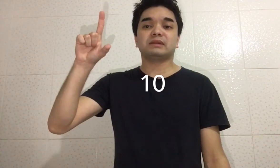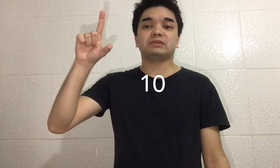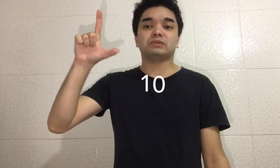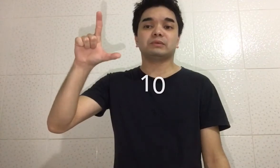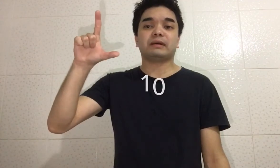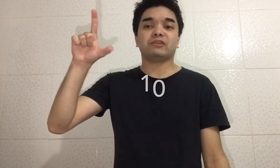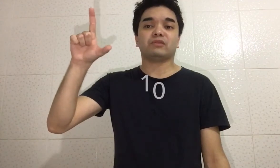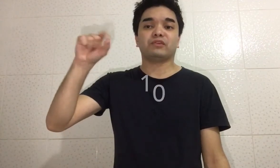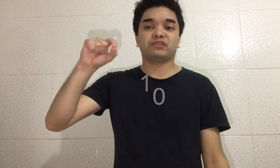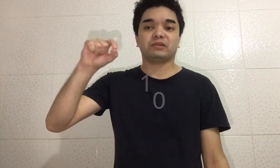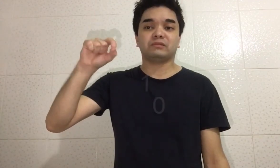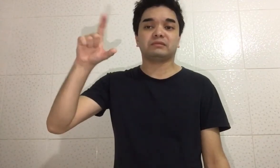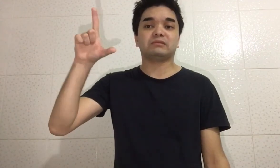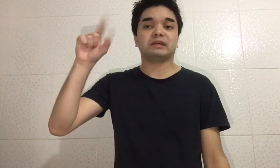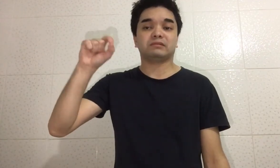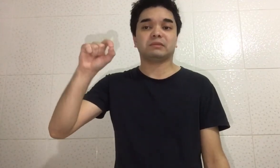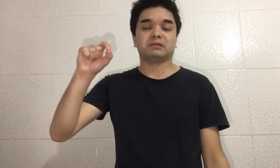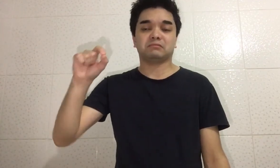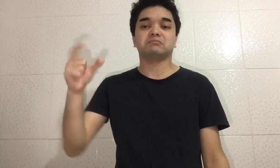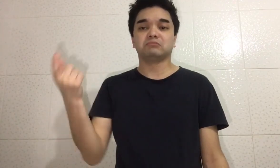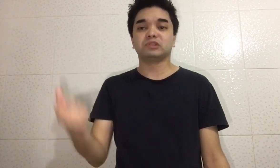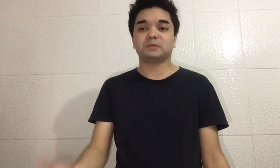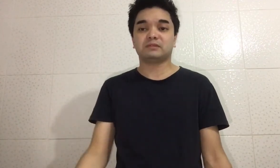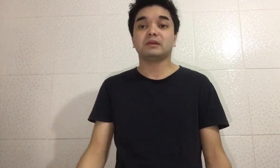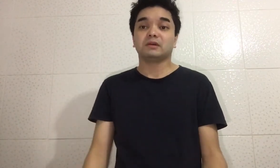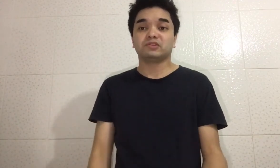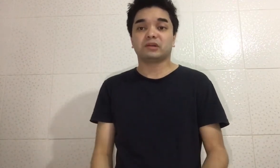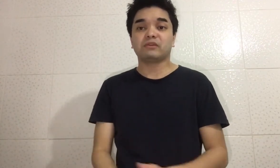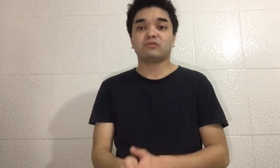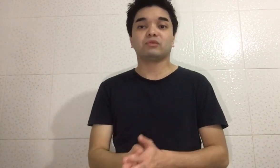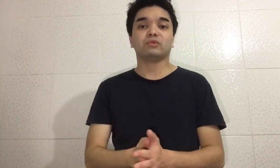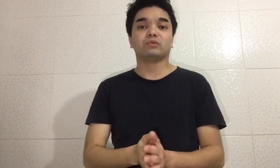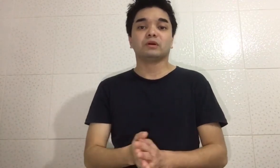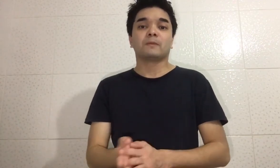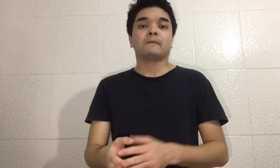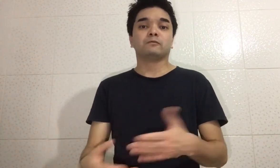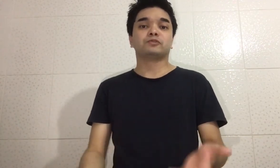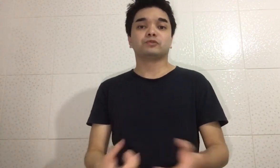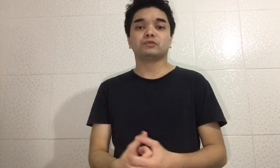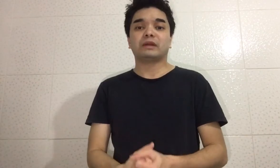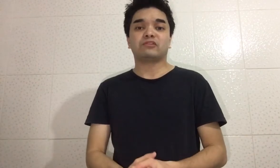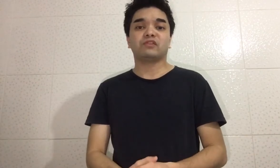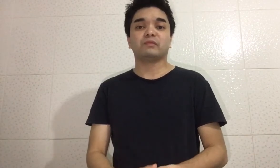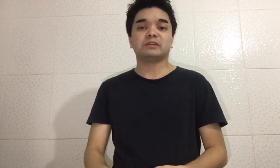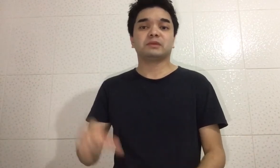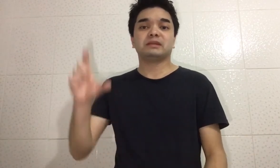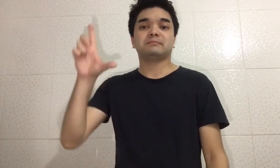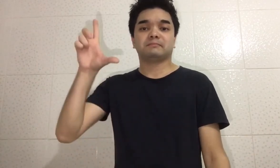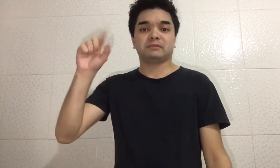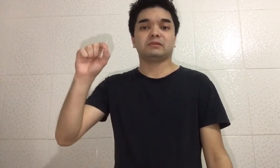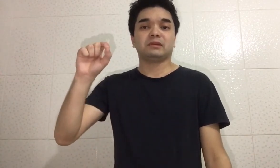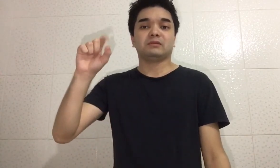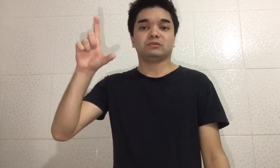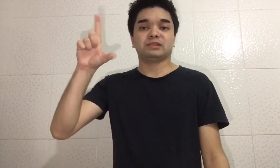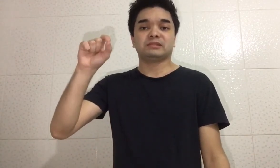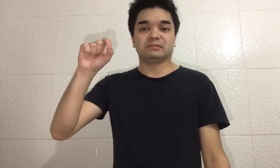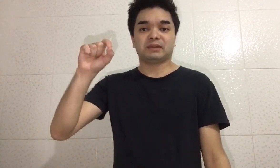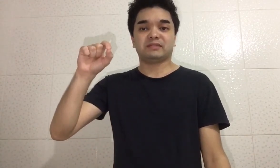e embaixo, ó, fechando, dá o 0 também. Muitas pessoas. Geralmente, como o surdo nativo mesmo, ele usa assim para fazer o